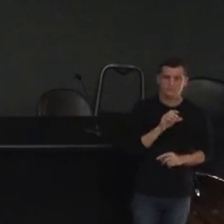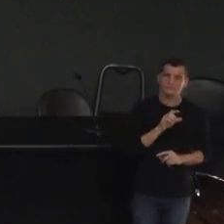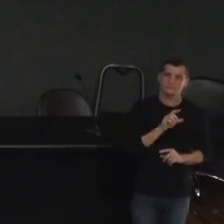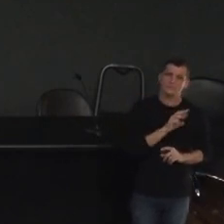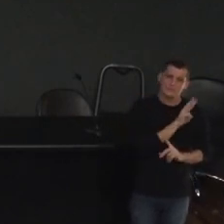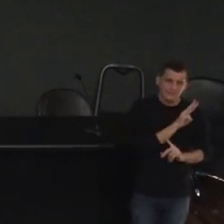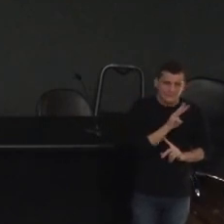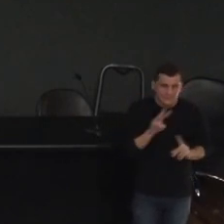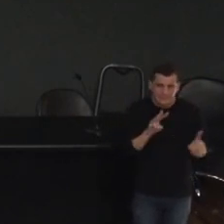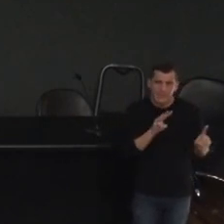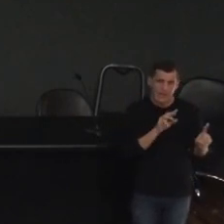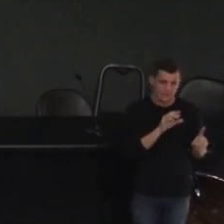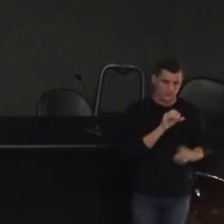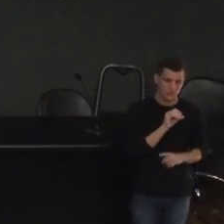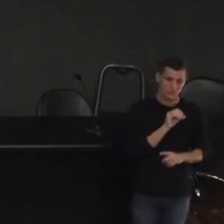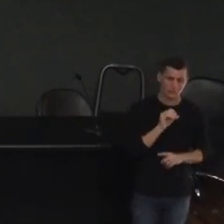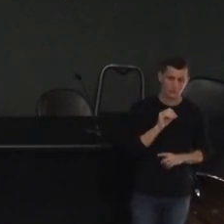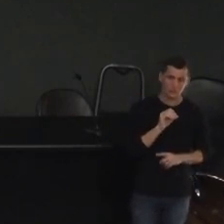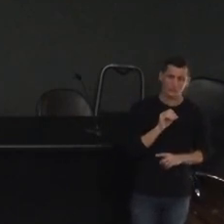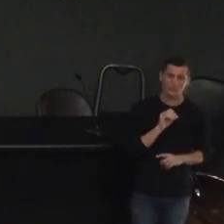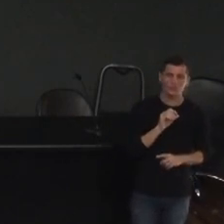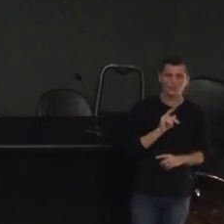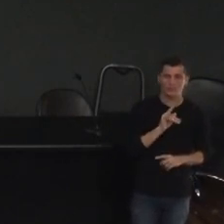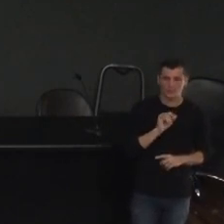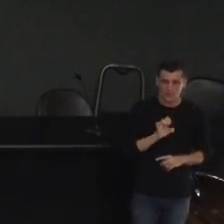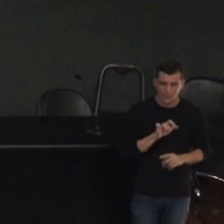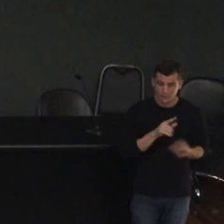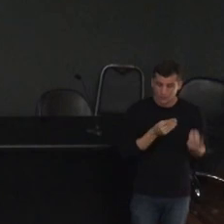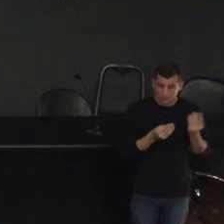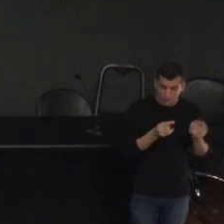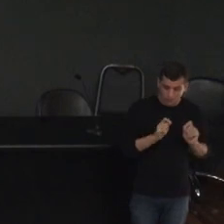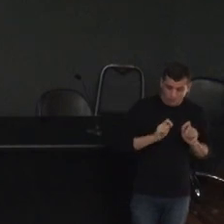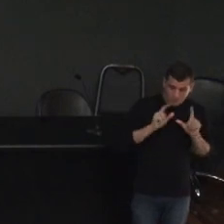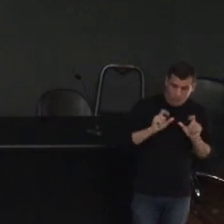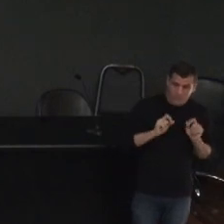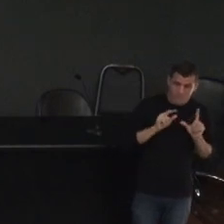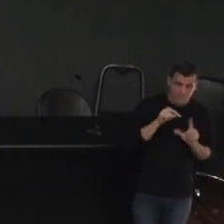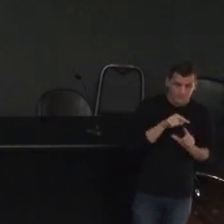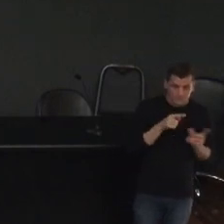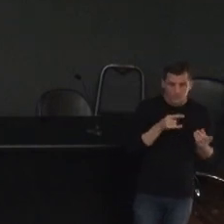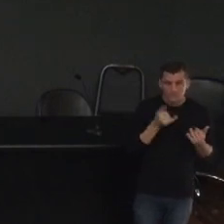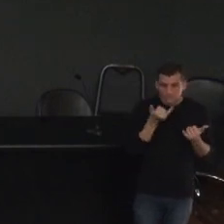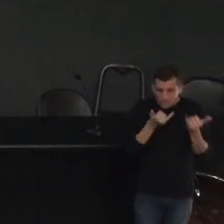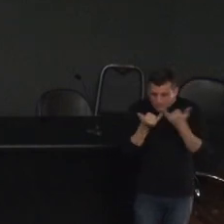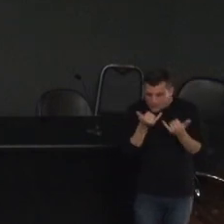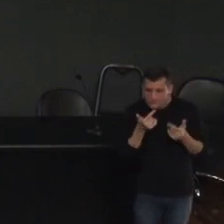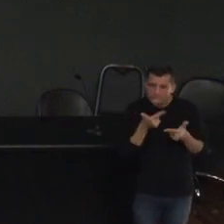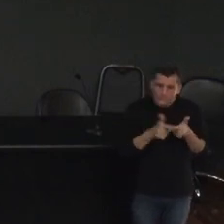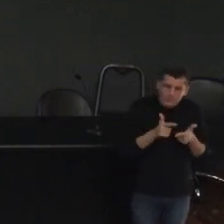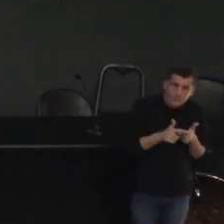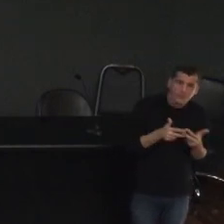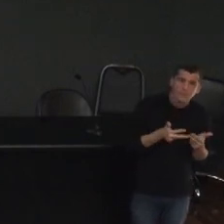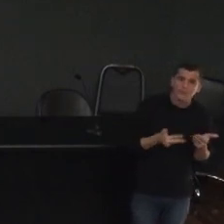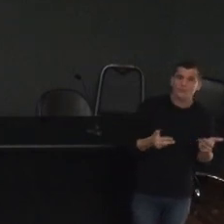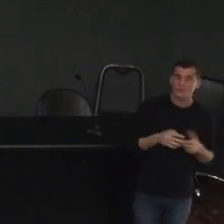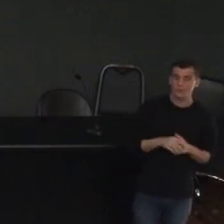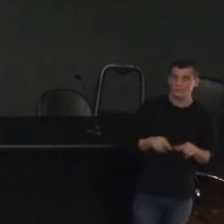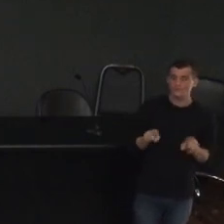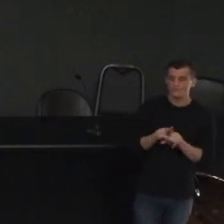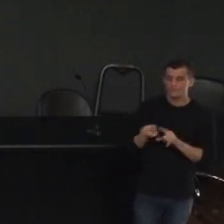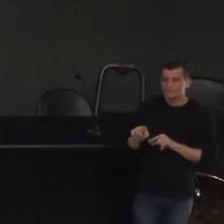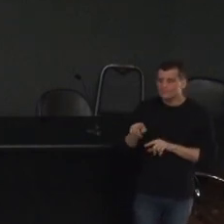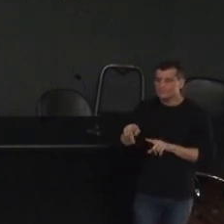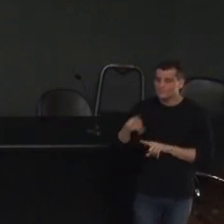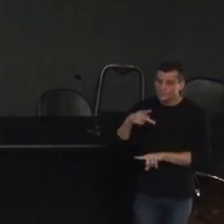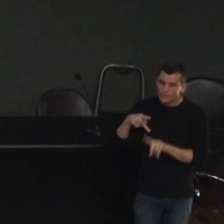virtuais e etc decreto regulamentador e plano de resposta incidente